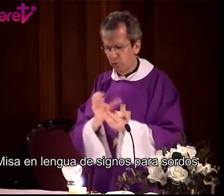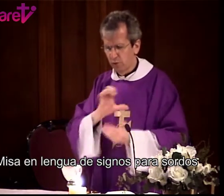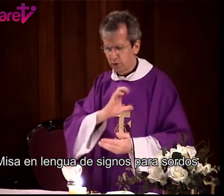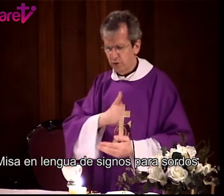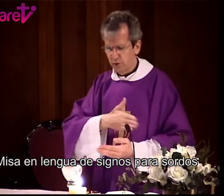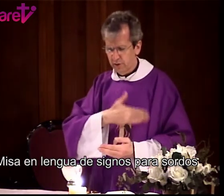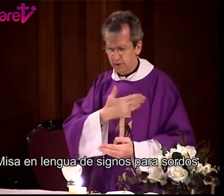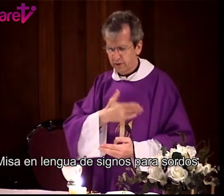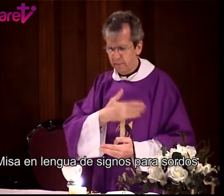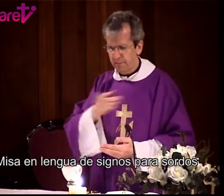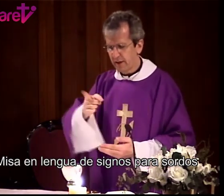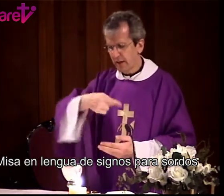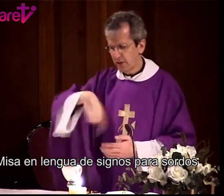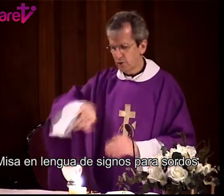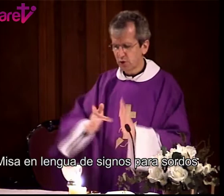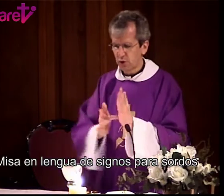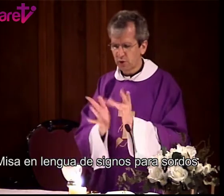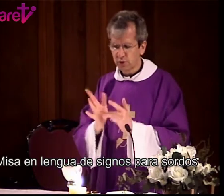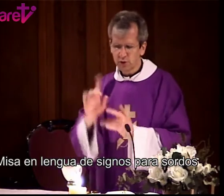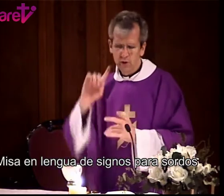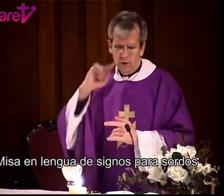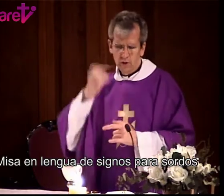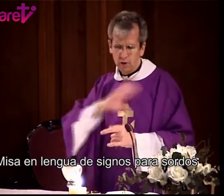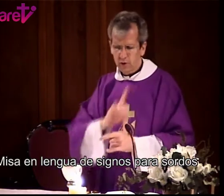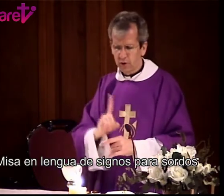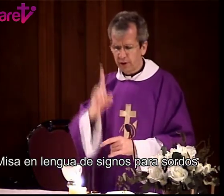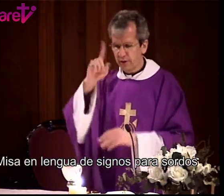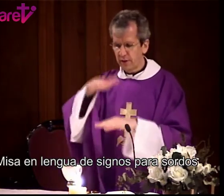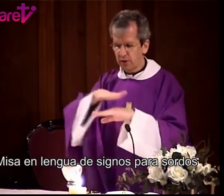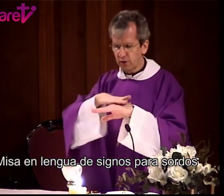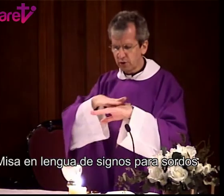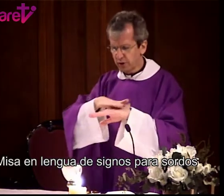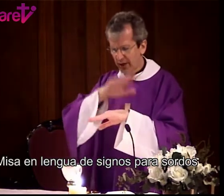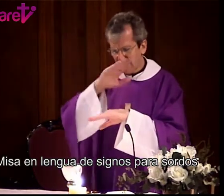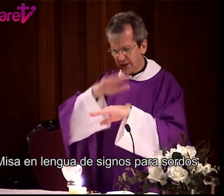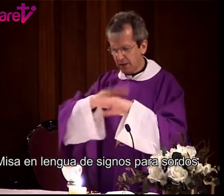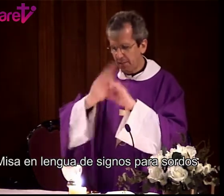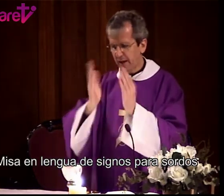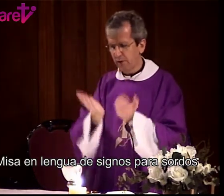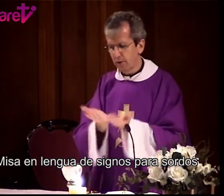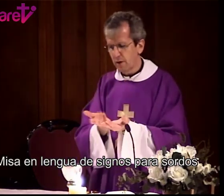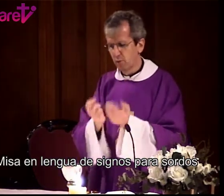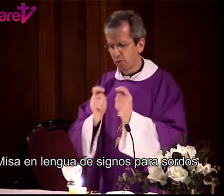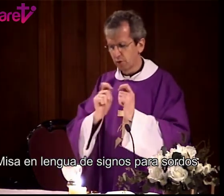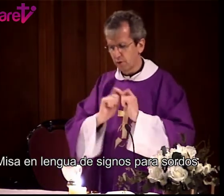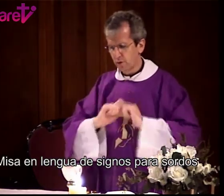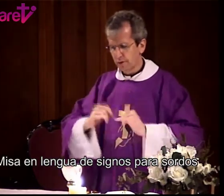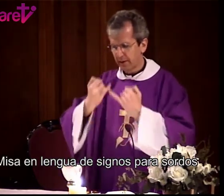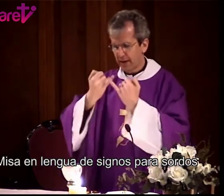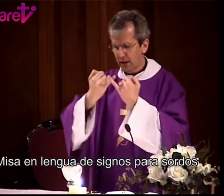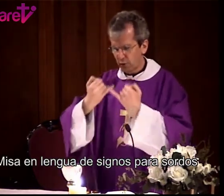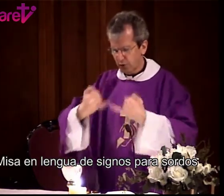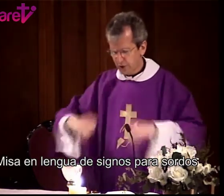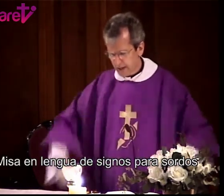mundo, ten piedad de nosotros. Cordero de Dios, que quitas el pecado del mundo, danos la